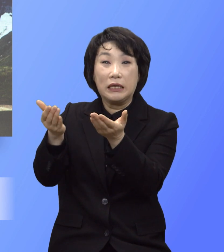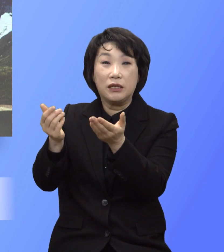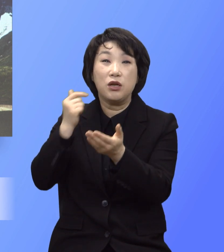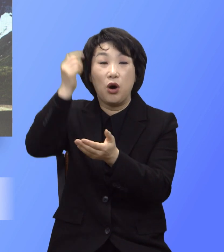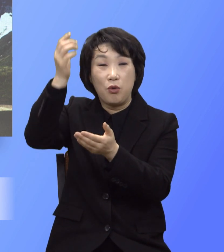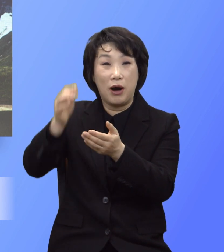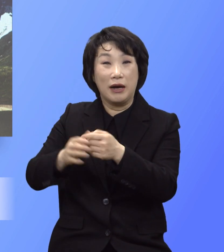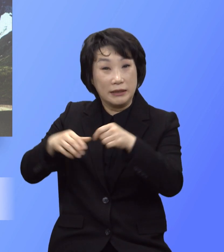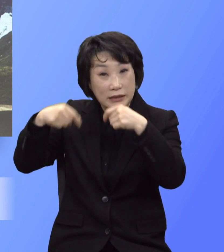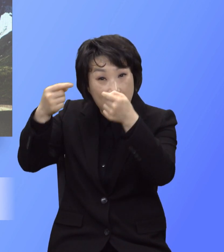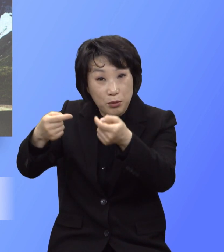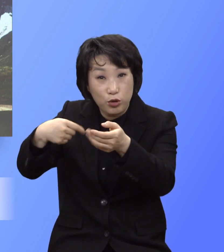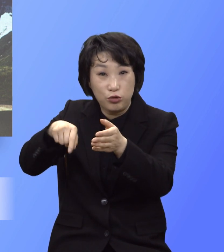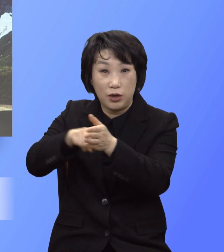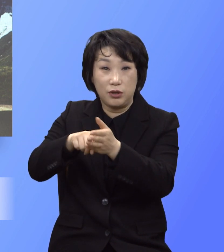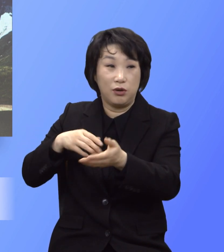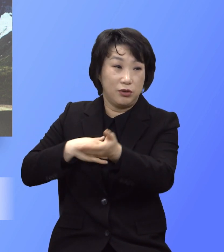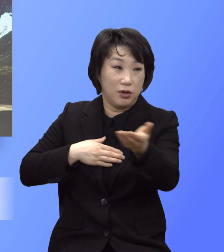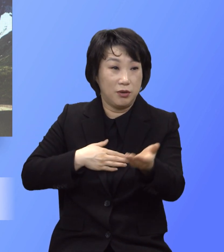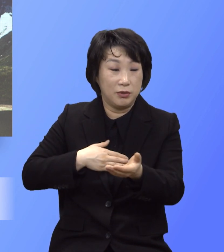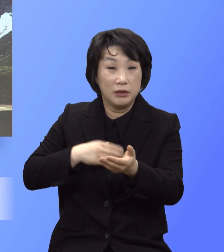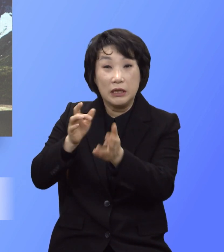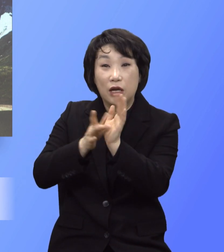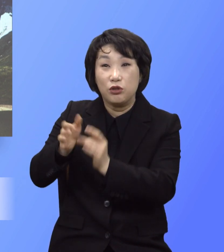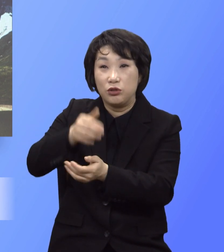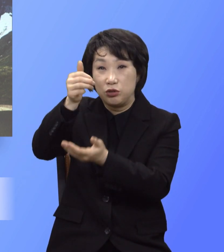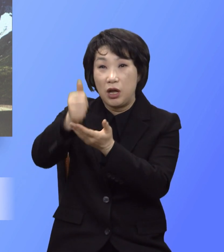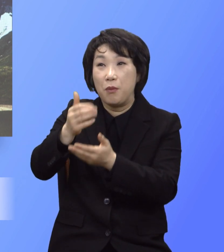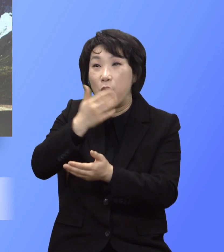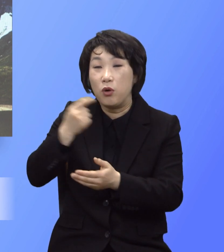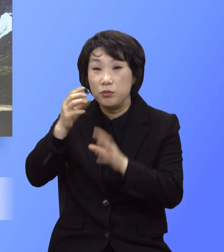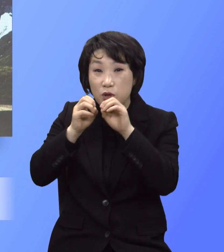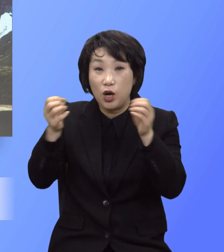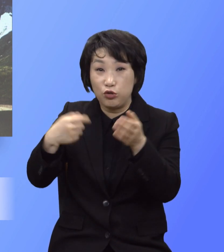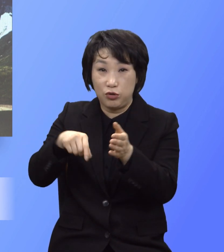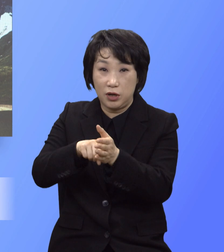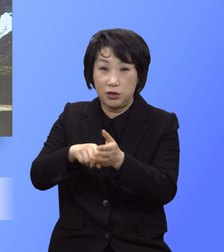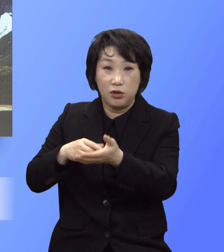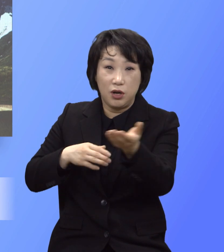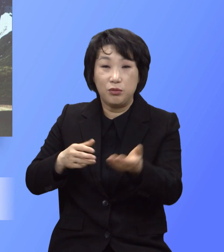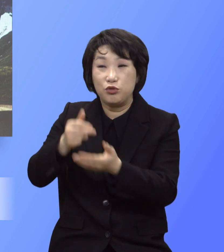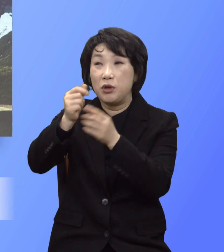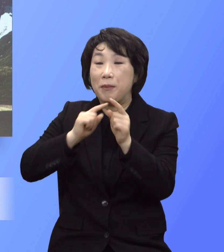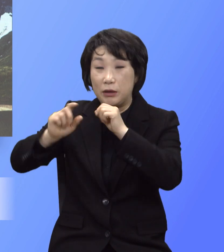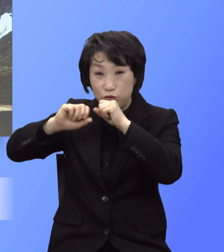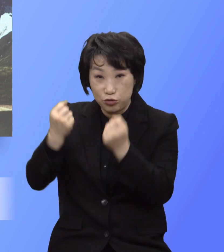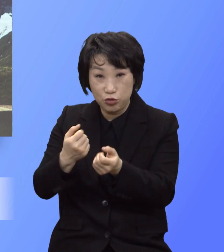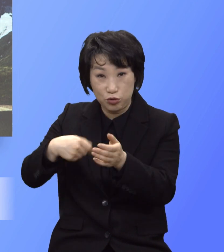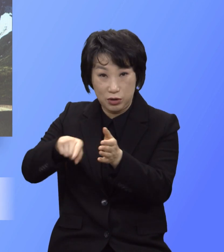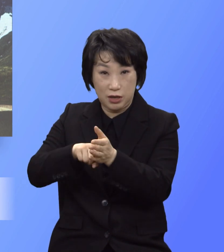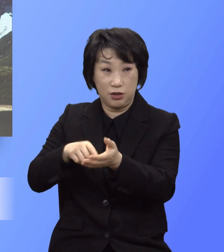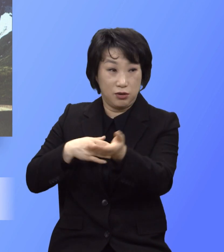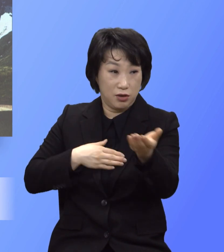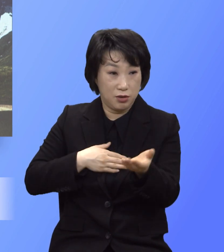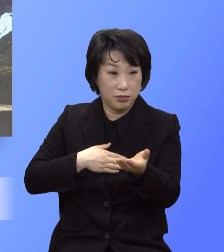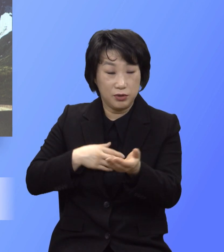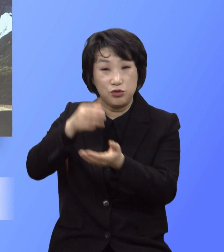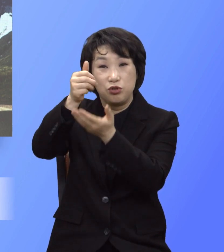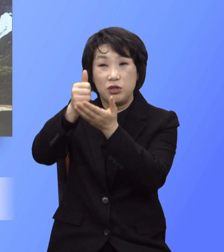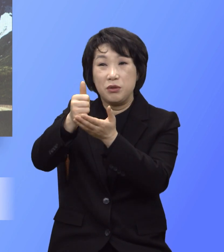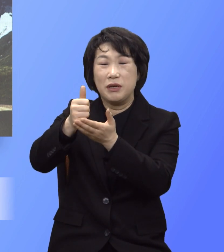영광에 동참하기 위해서, 그리스도의 복음을 전하기 위해서, 그 말씀을 순종하기 위해서